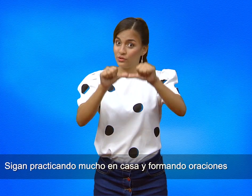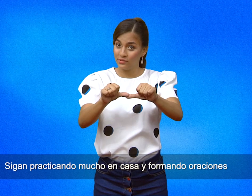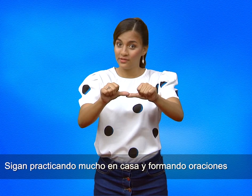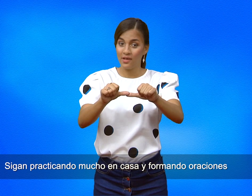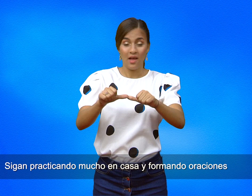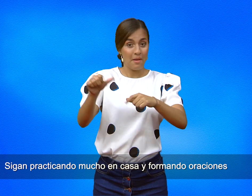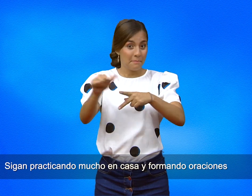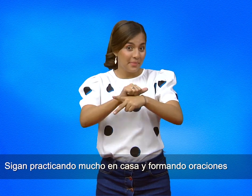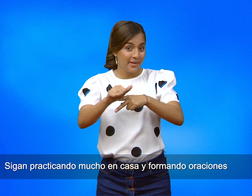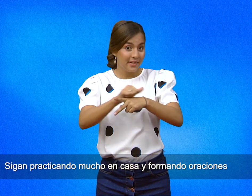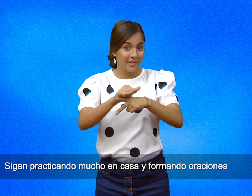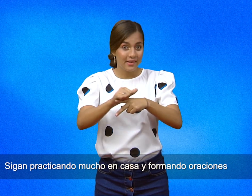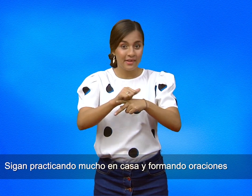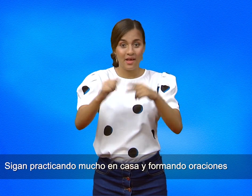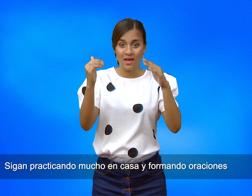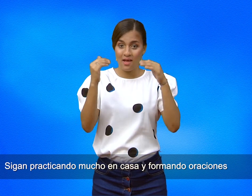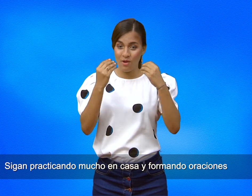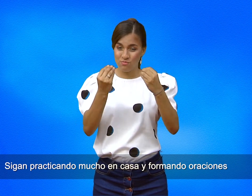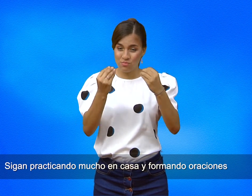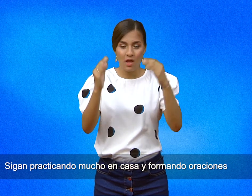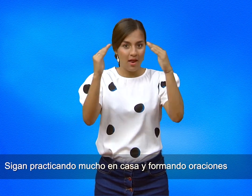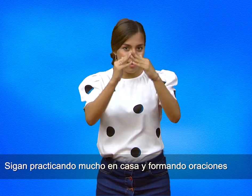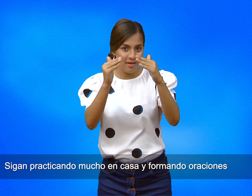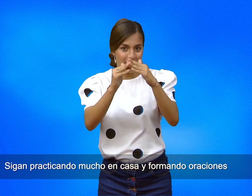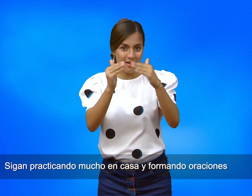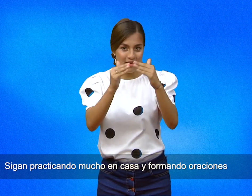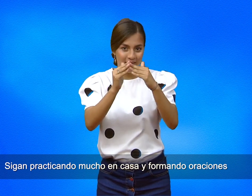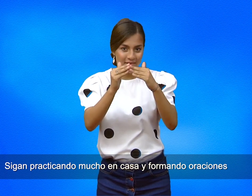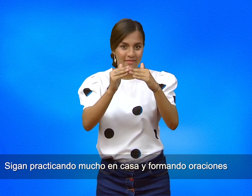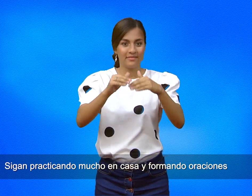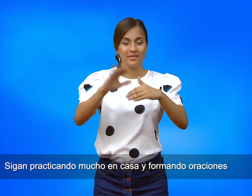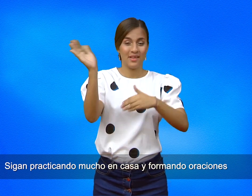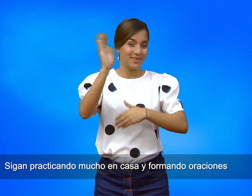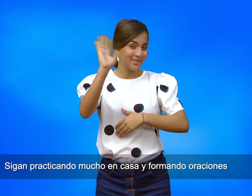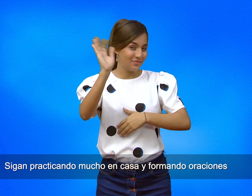Sigan practicando mucho en su casa y formando